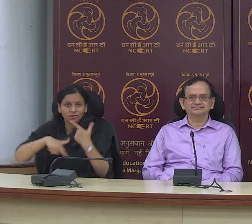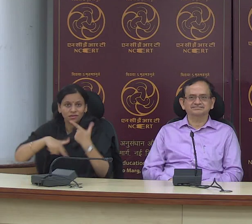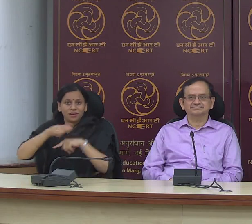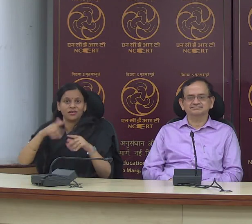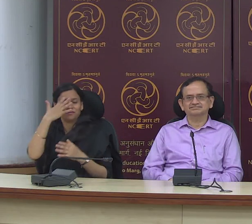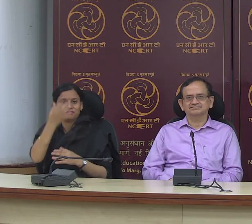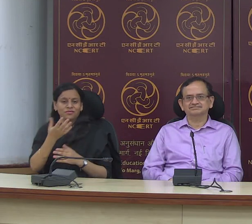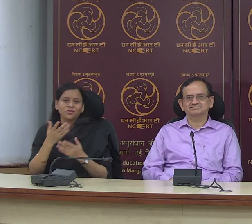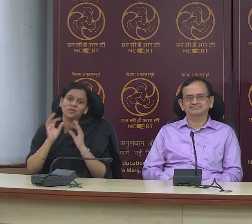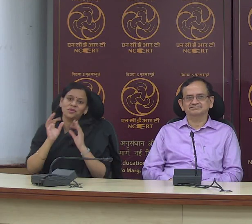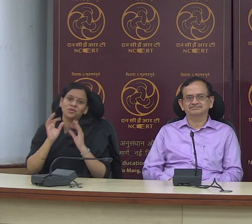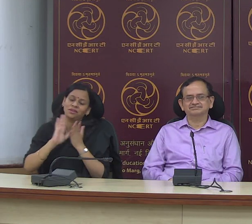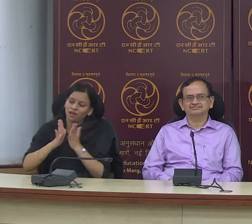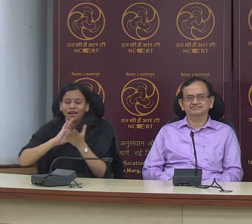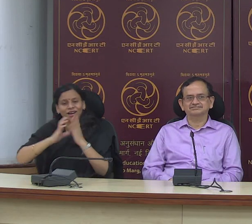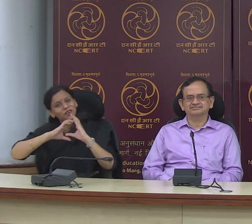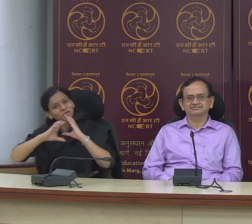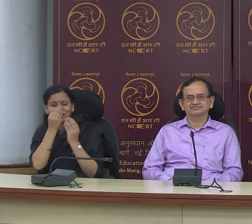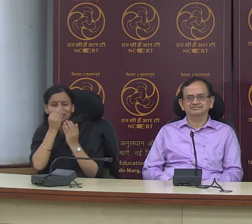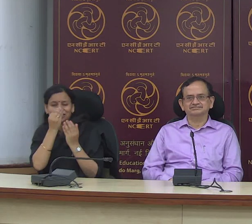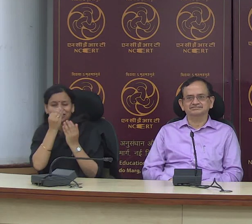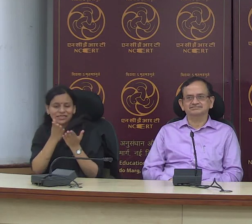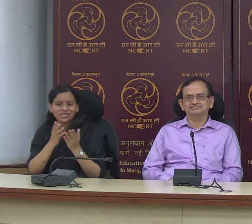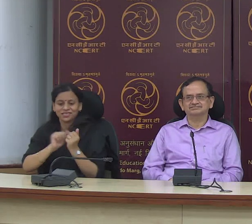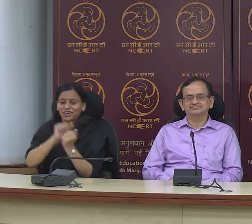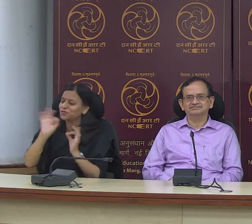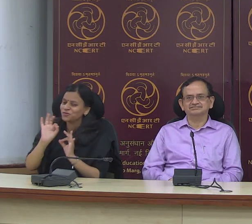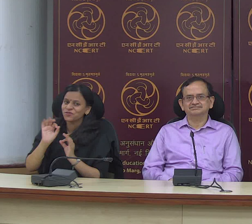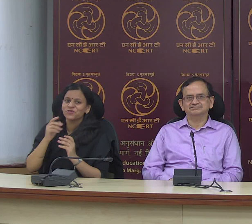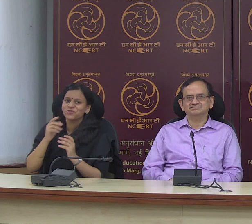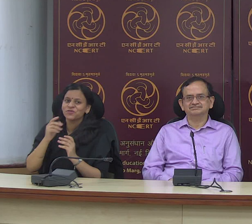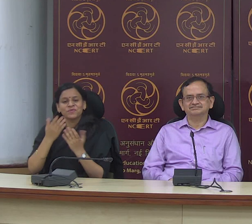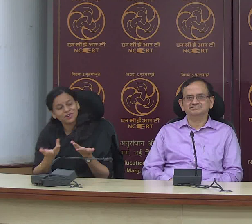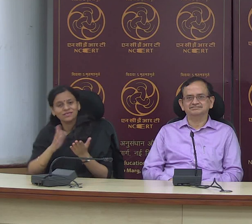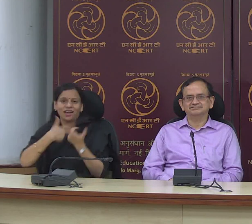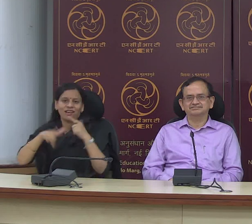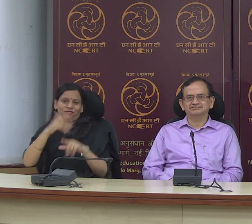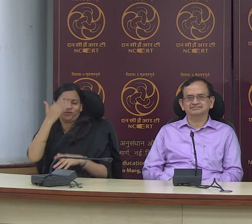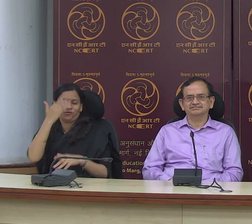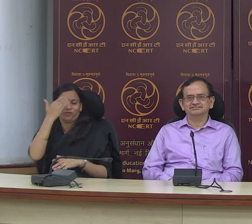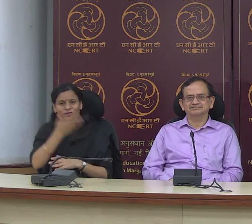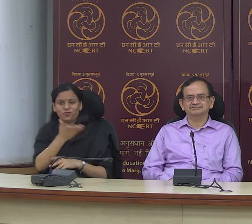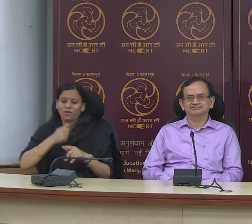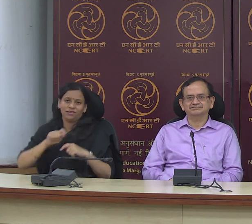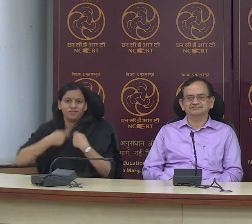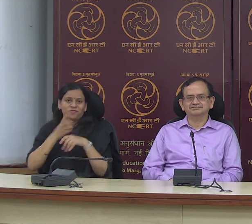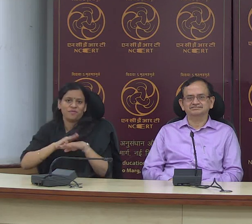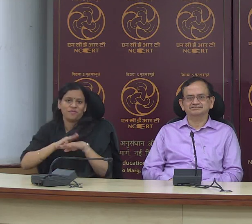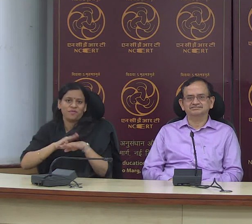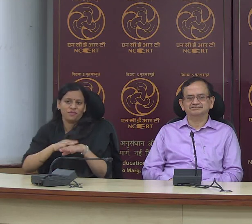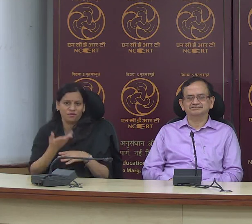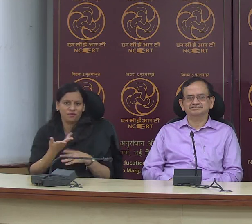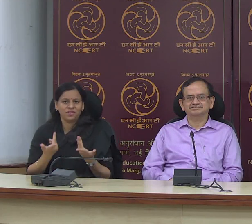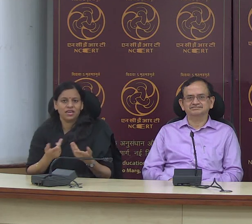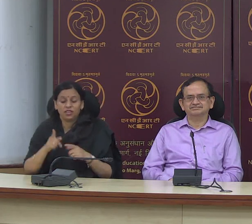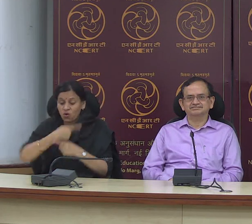आज साइन लैंग्वेज में कन्वर्स करते हैं, दो विदाउट एनी सर्टिफिकेशन, जस्ट ड्यूरिंग द प्रोसेस ऑफ प्रोडक्शन ऑफ दीज टेक्स्ट बुक्स दे हैव लर्न इट। आप